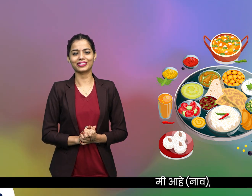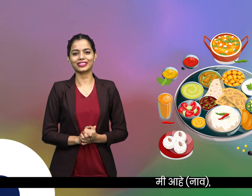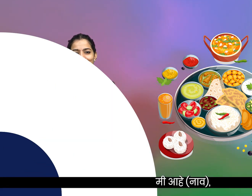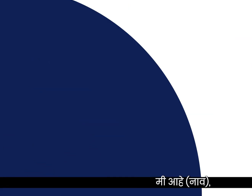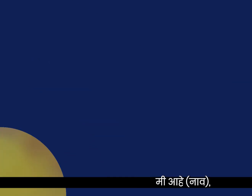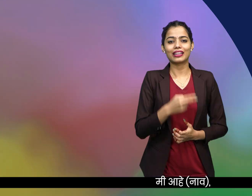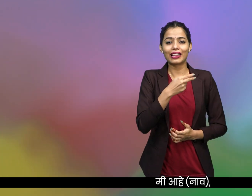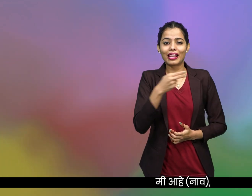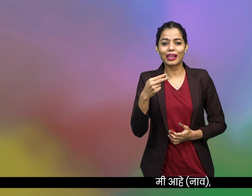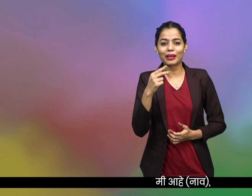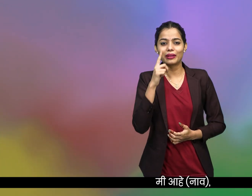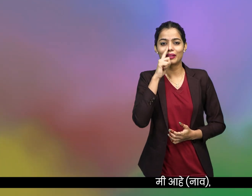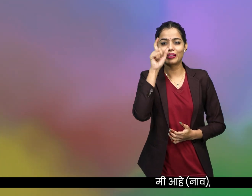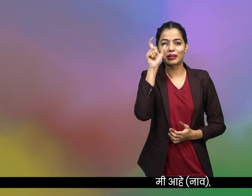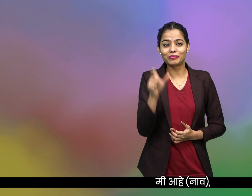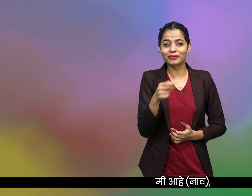मी वर्ग 10